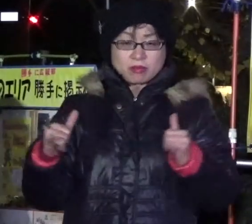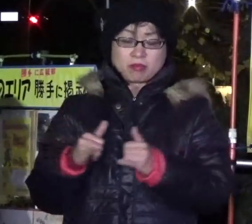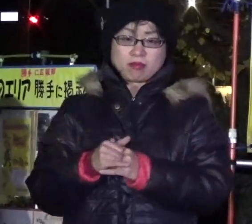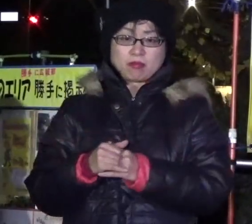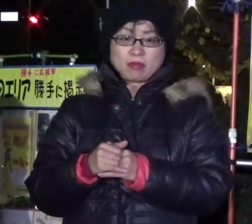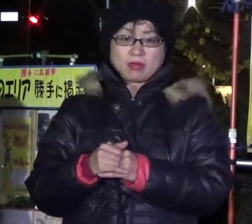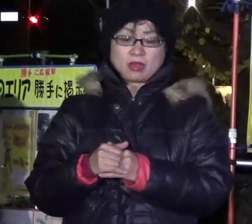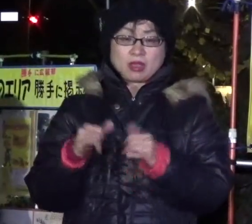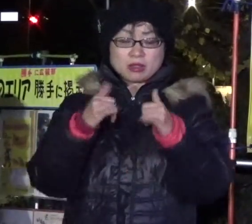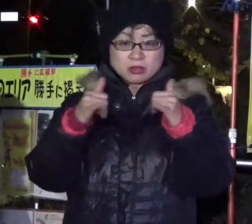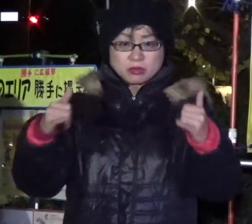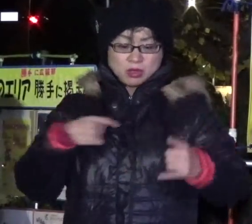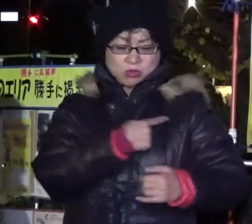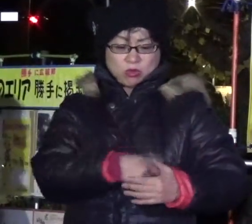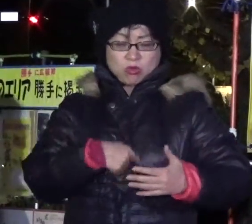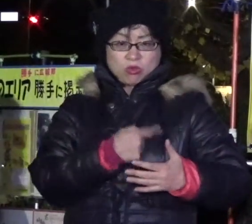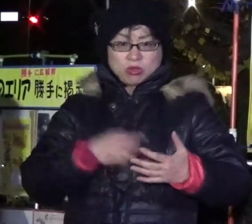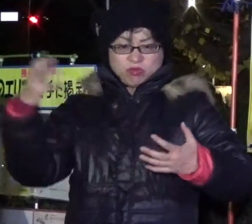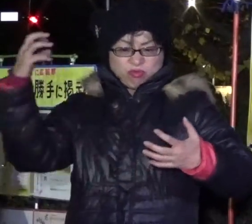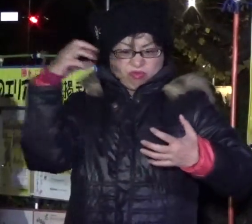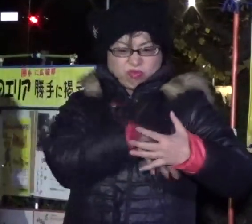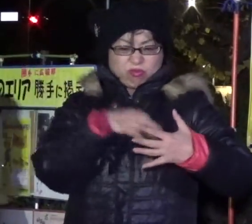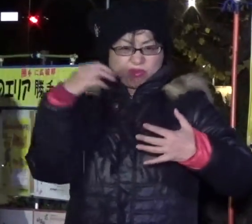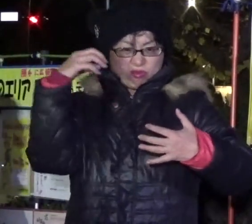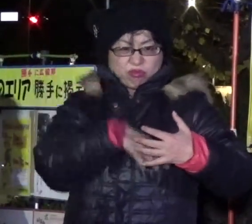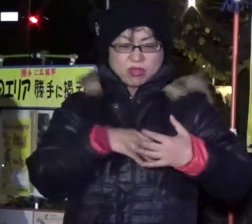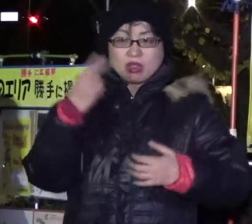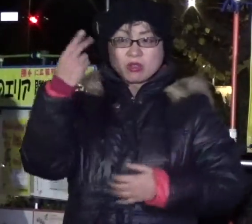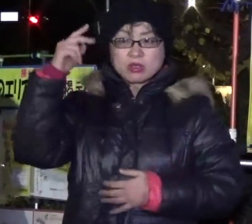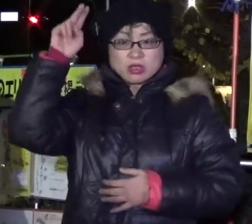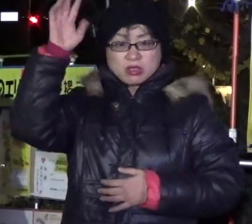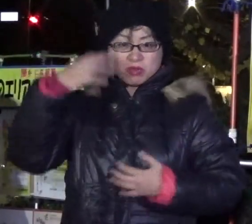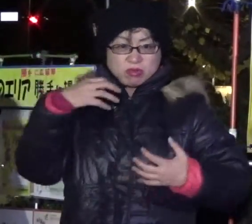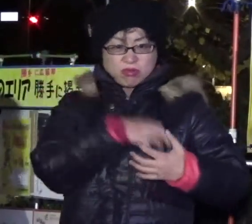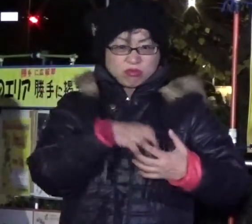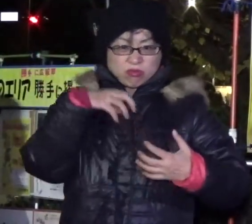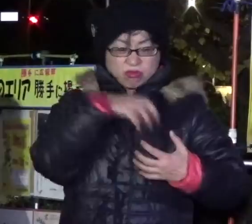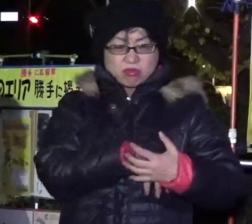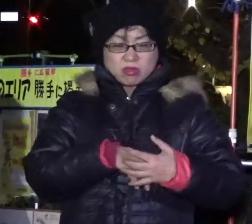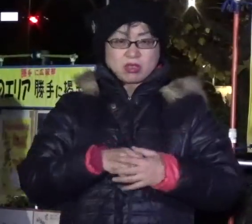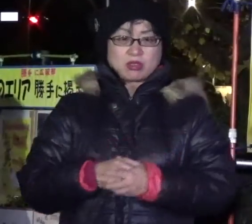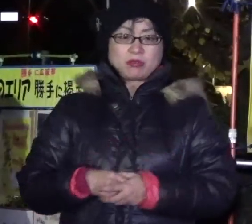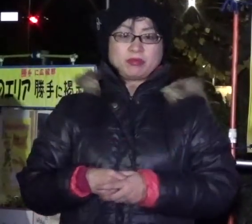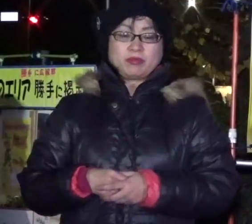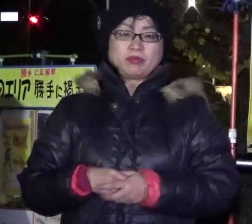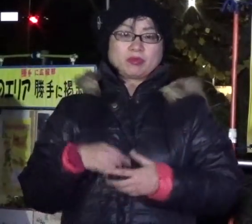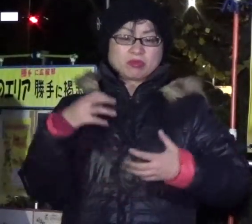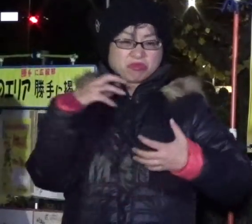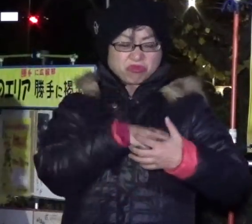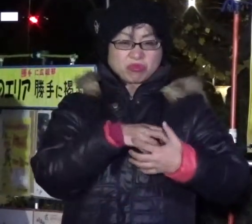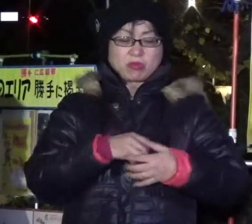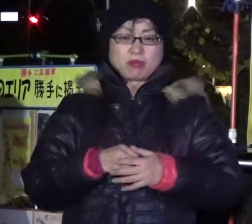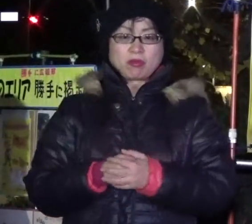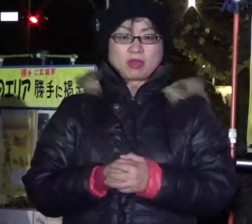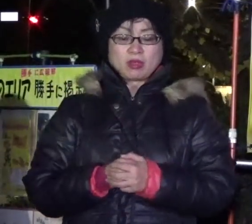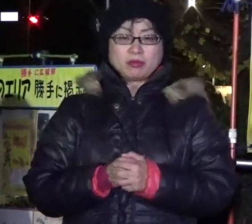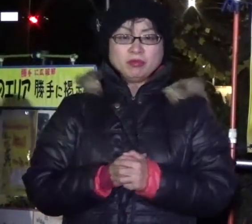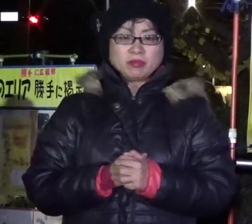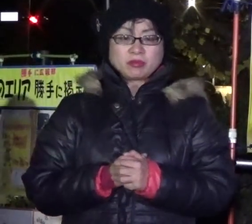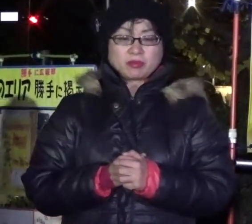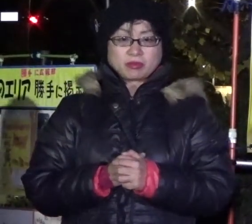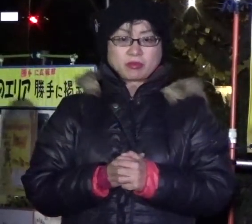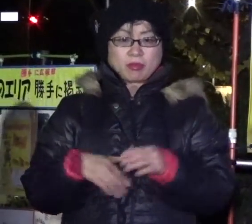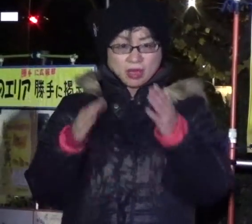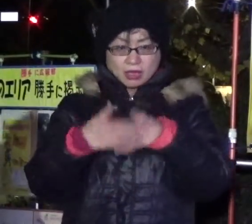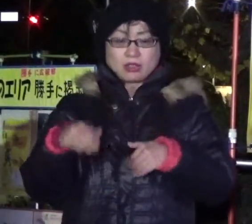張り続けている人々の心に、そして沖縄に心を寄せている皆さんにの心にも土砂を踏み込んだ、土砂をすり込ん